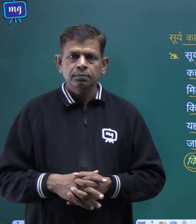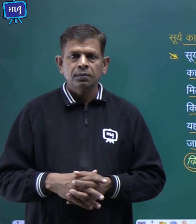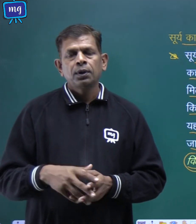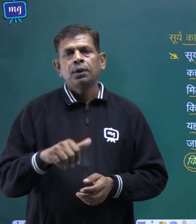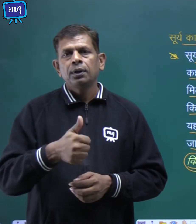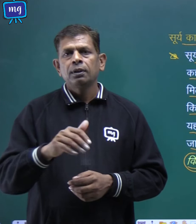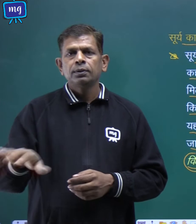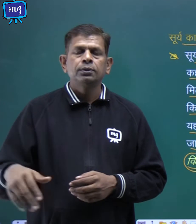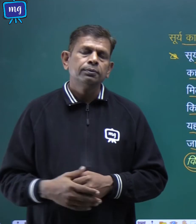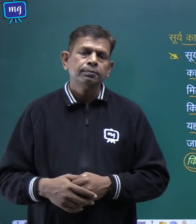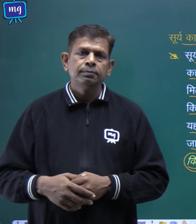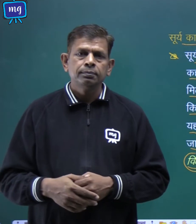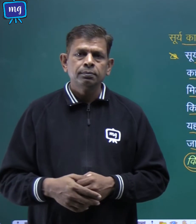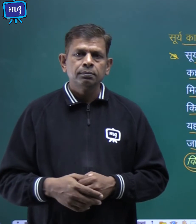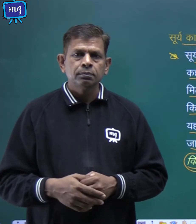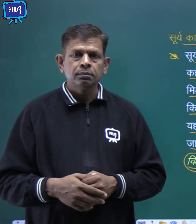ठीक है बच्चों।